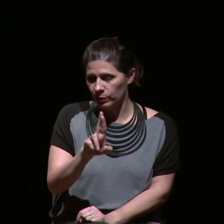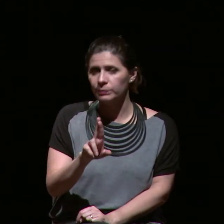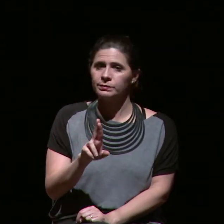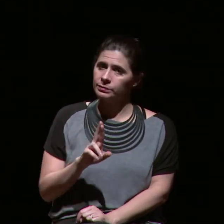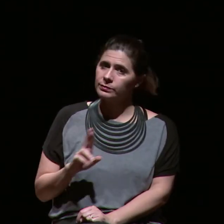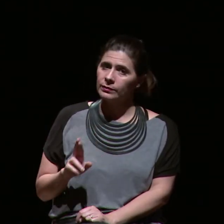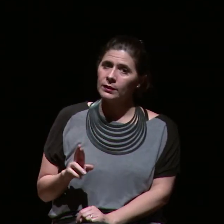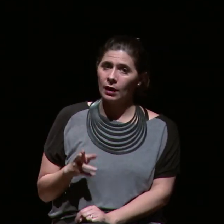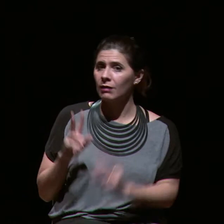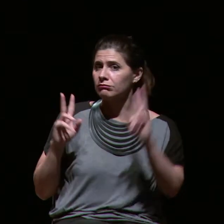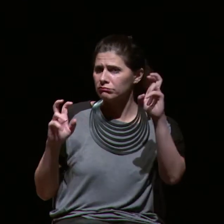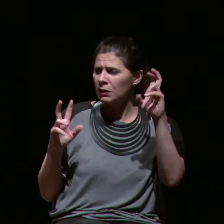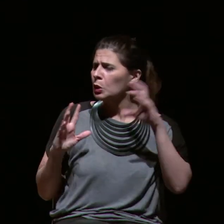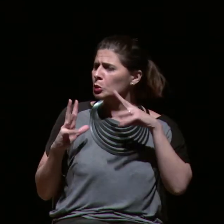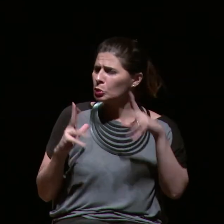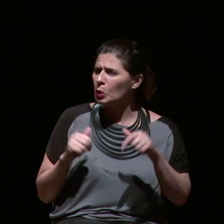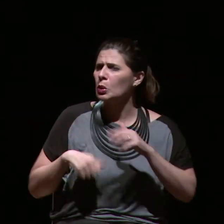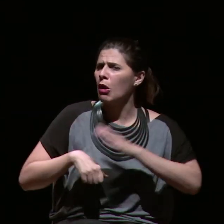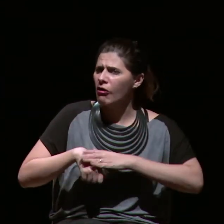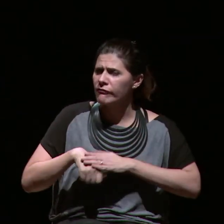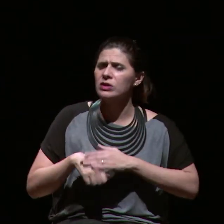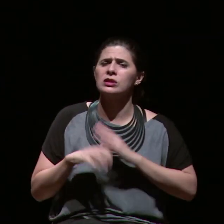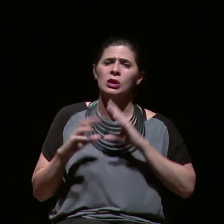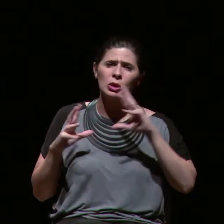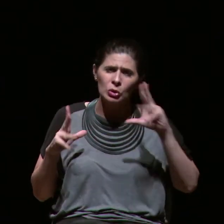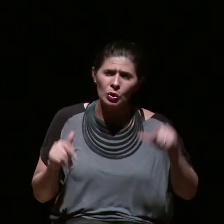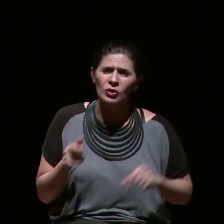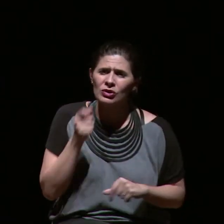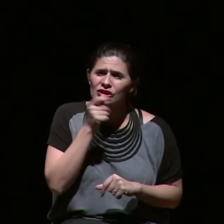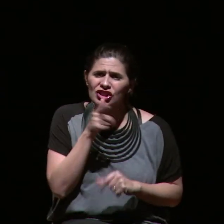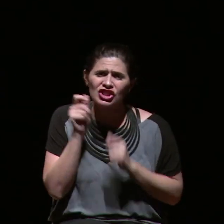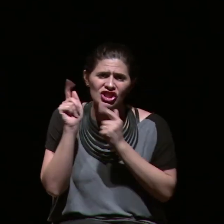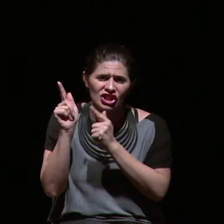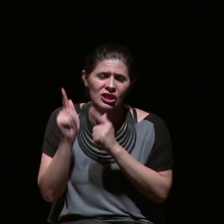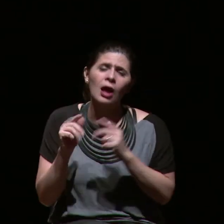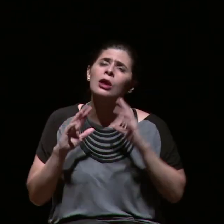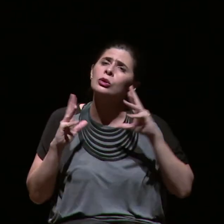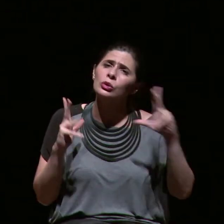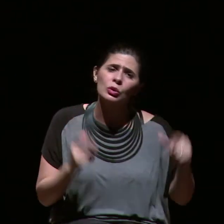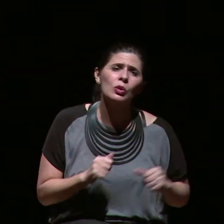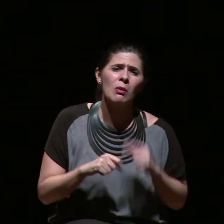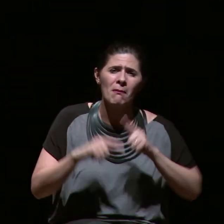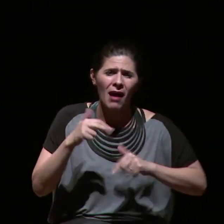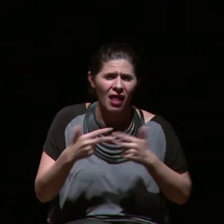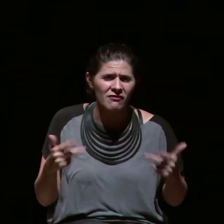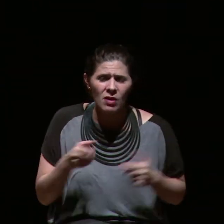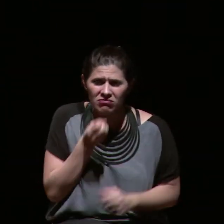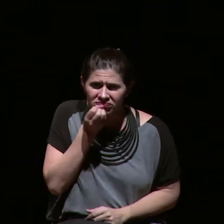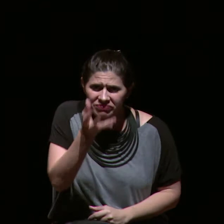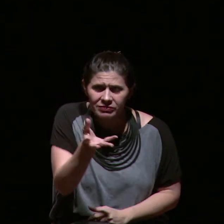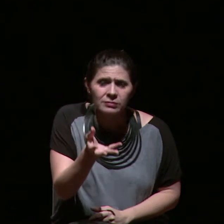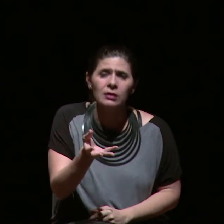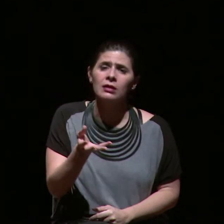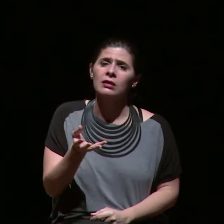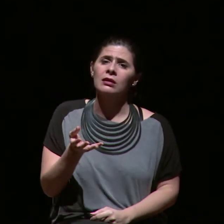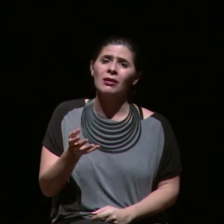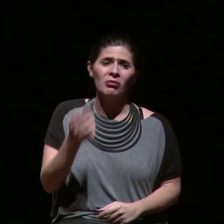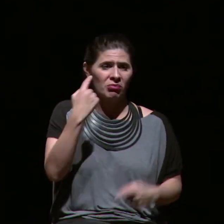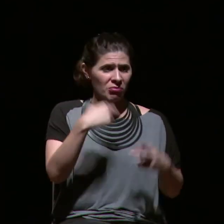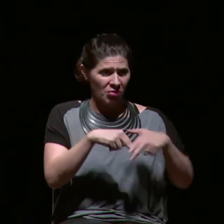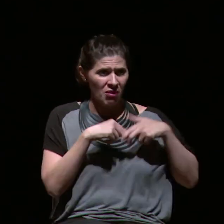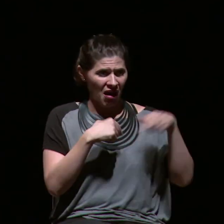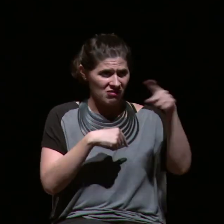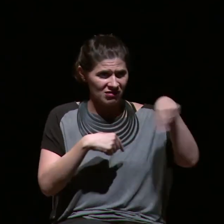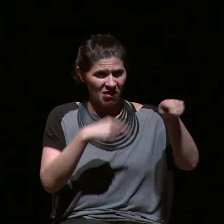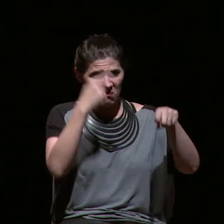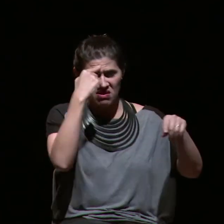toda crítica, panegírico, simulacros e palavrões que eu proferi diante de ações e pensamentos medianos e medíocres foram